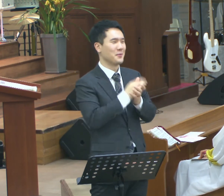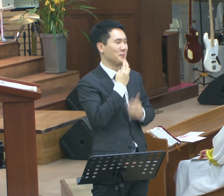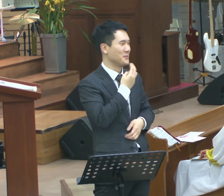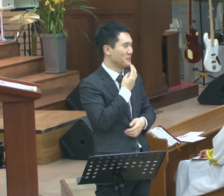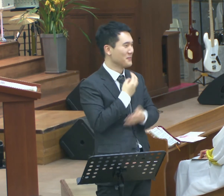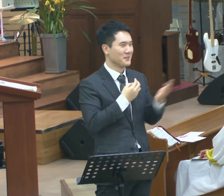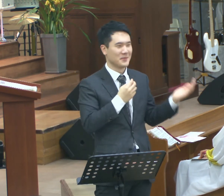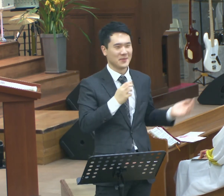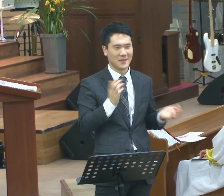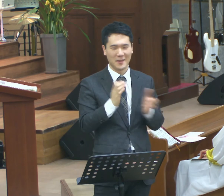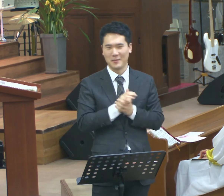네.